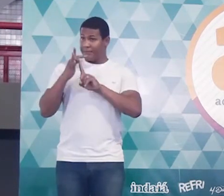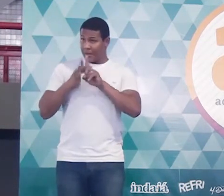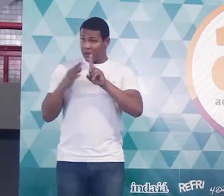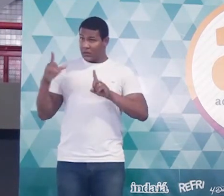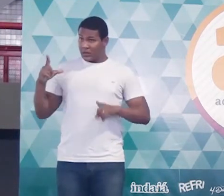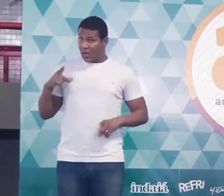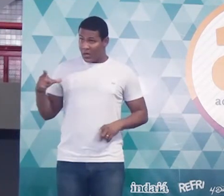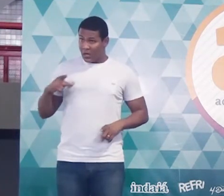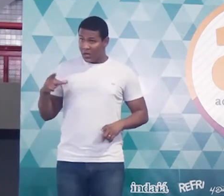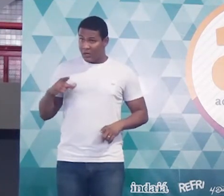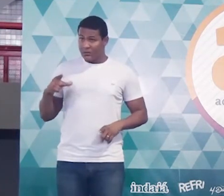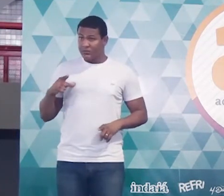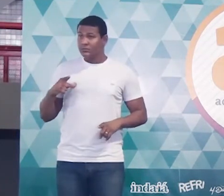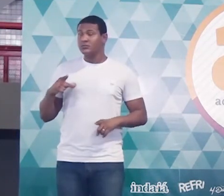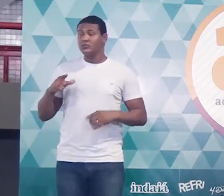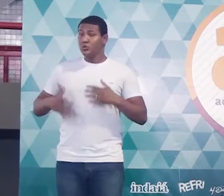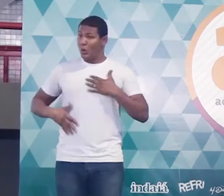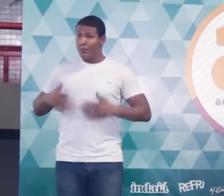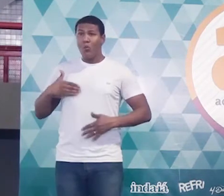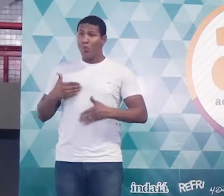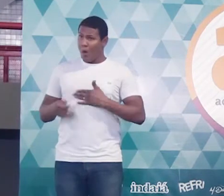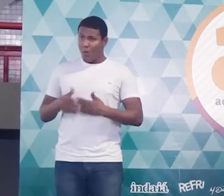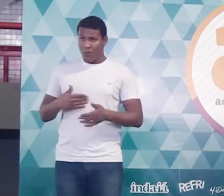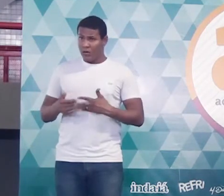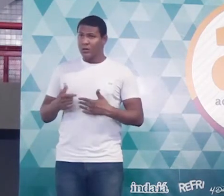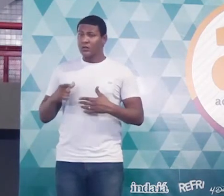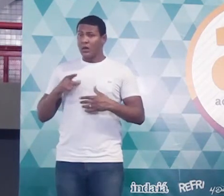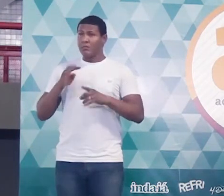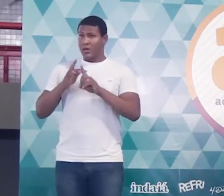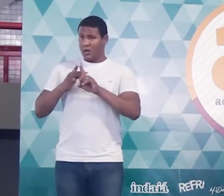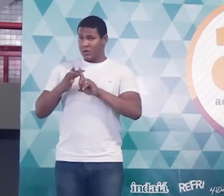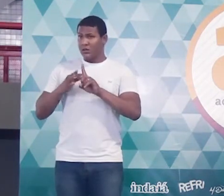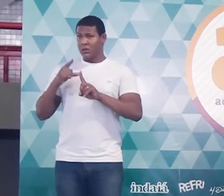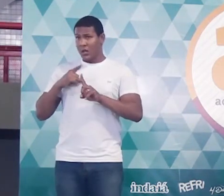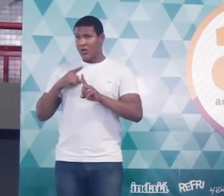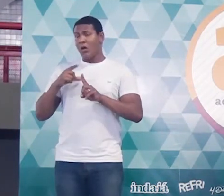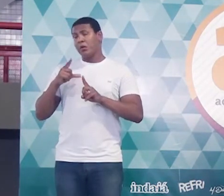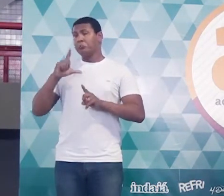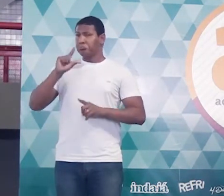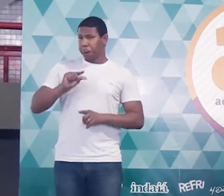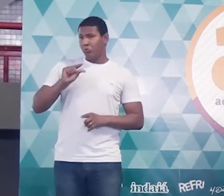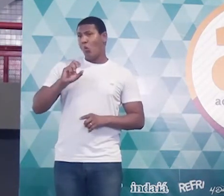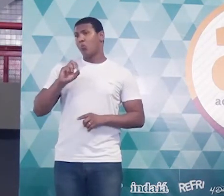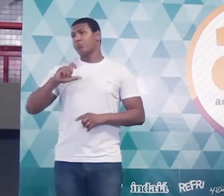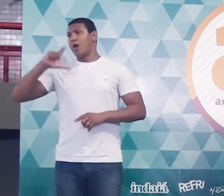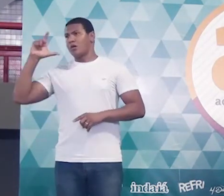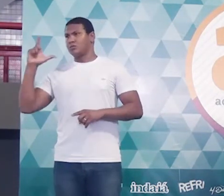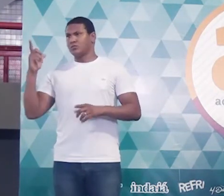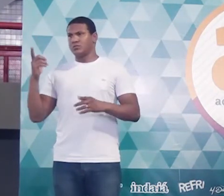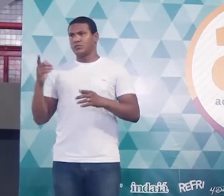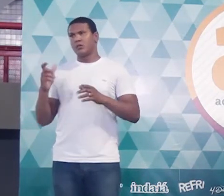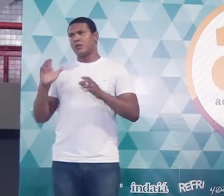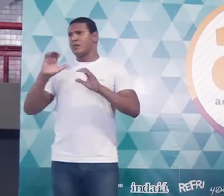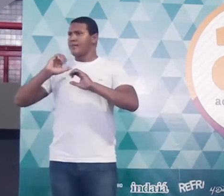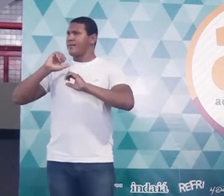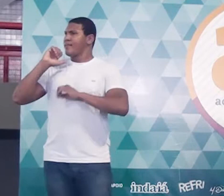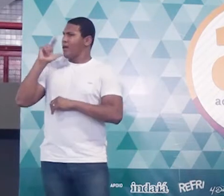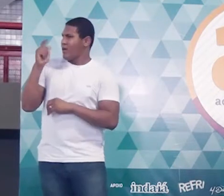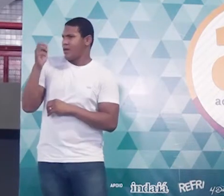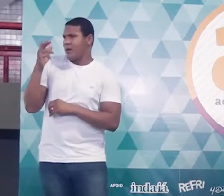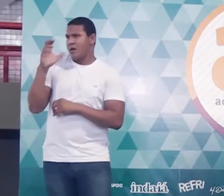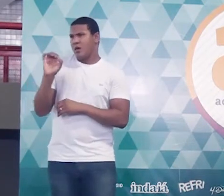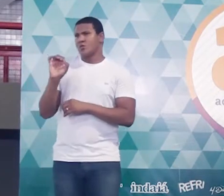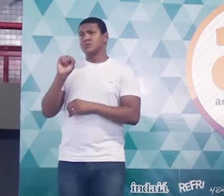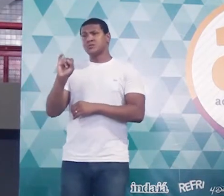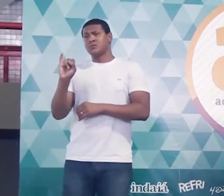radiação. Todo corpo que tem temperatura emite radiação, de baixa frequência ou não. Claro que se ele